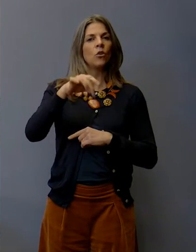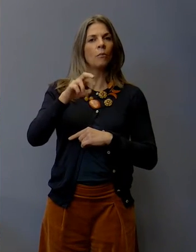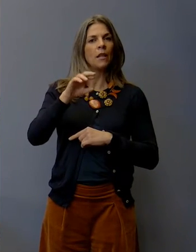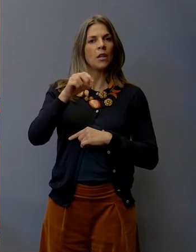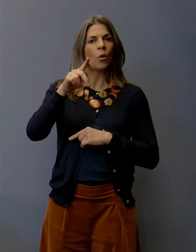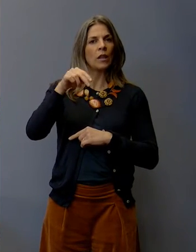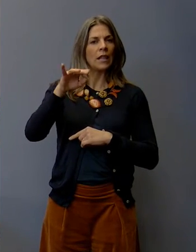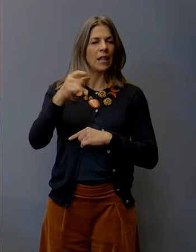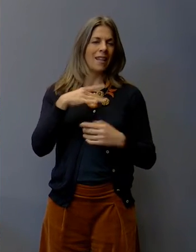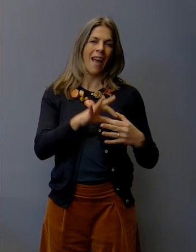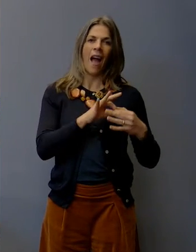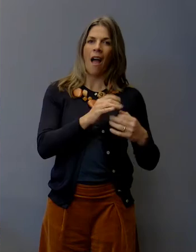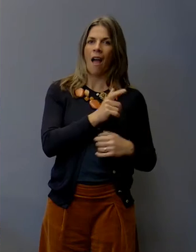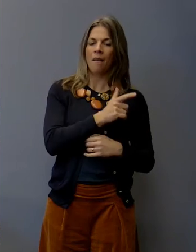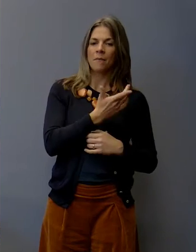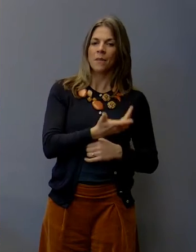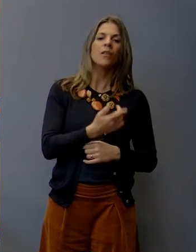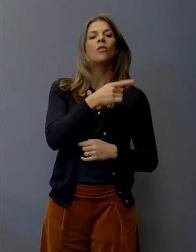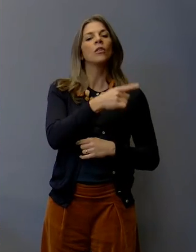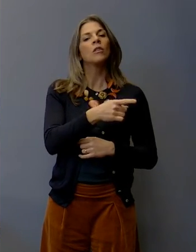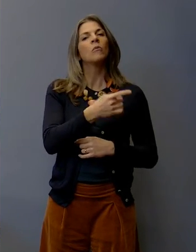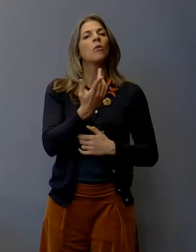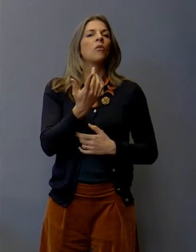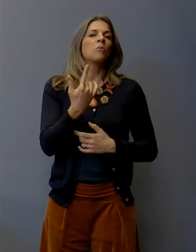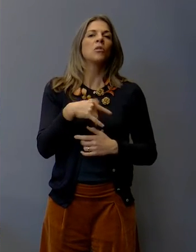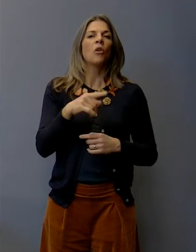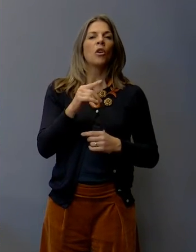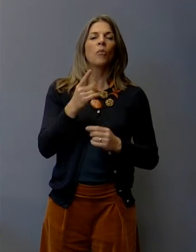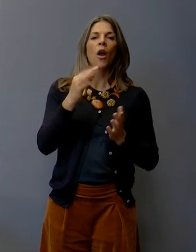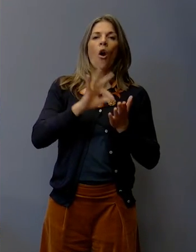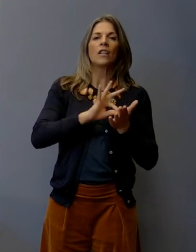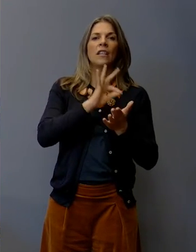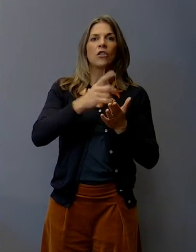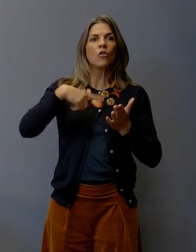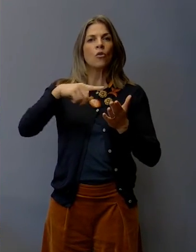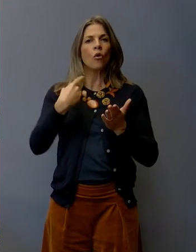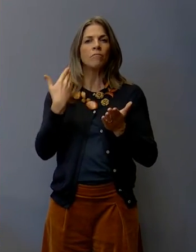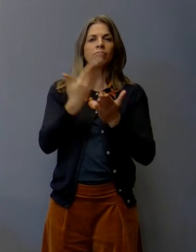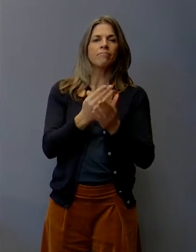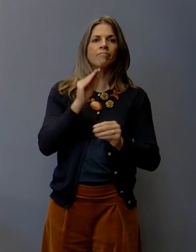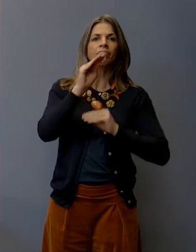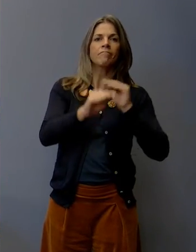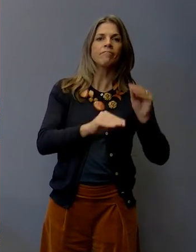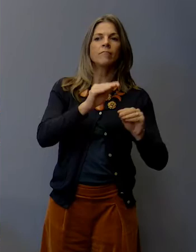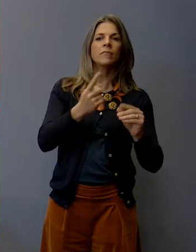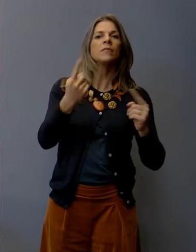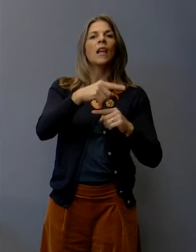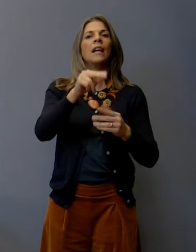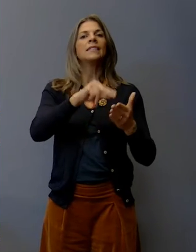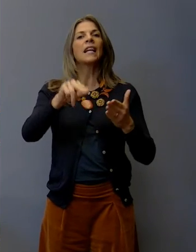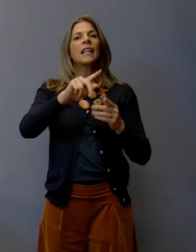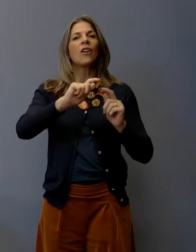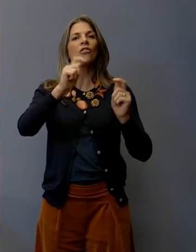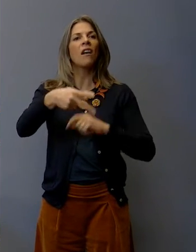pirondini anche certe risposte rispetto ad alcuni ordini del giorno da parte del segretario generale quindi evidentemente io li teniamo